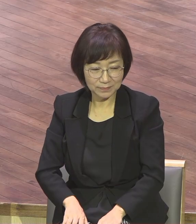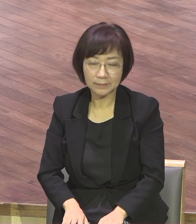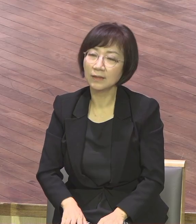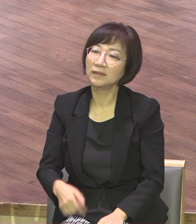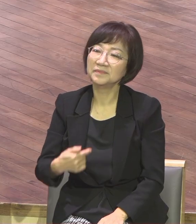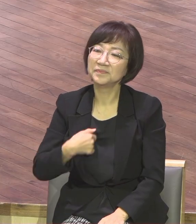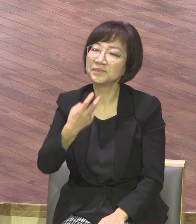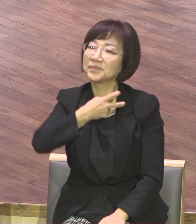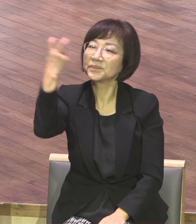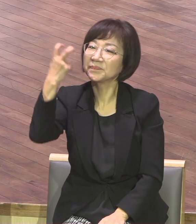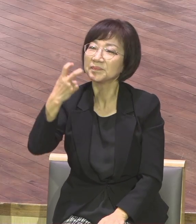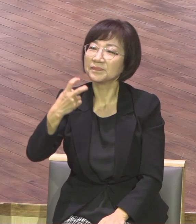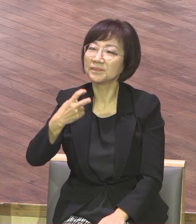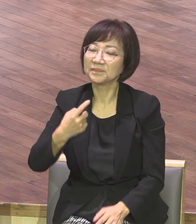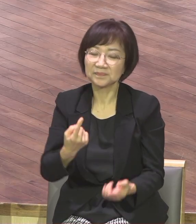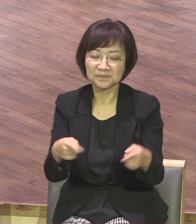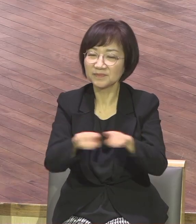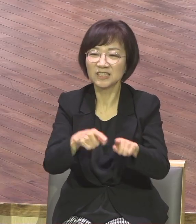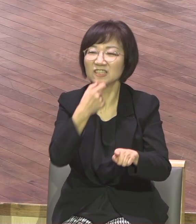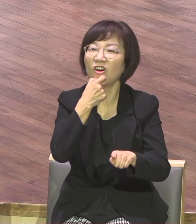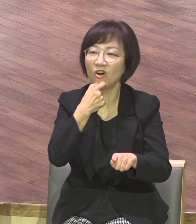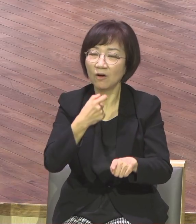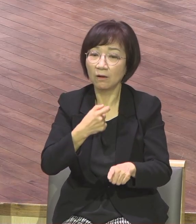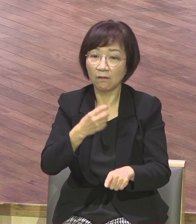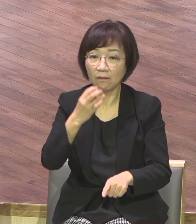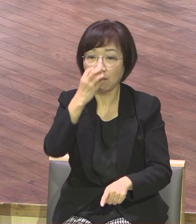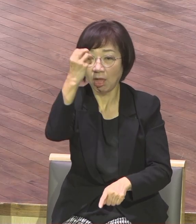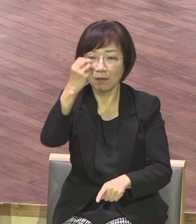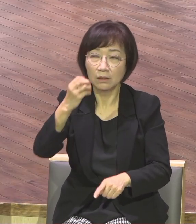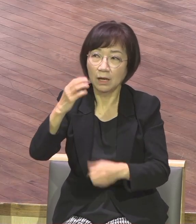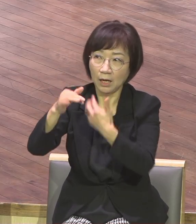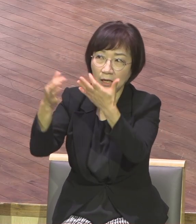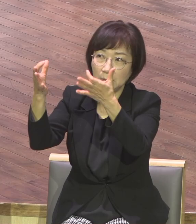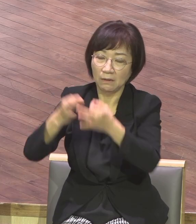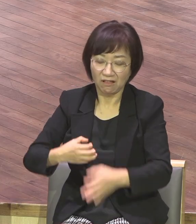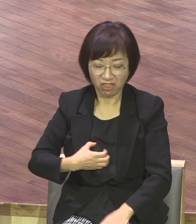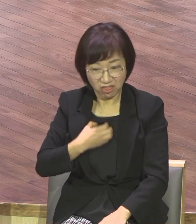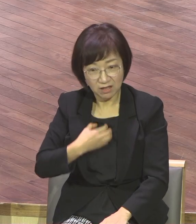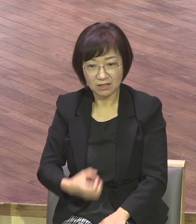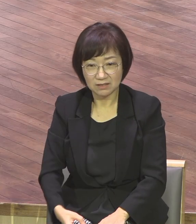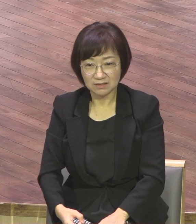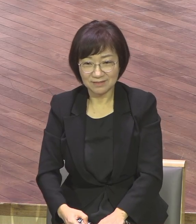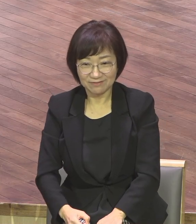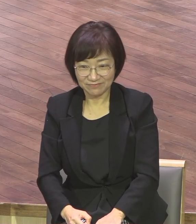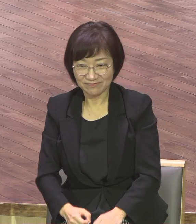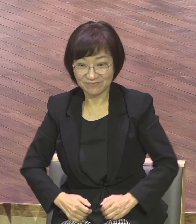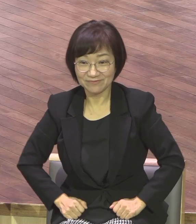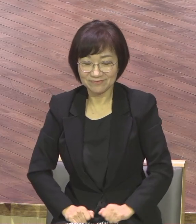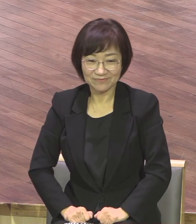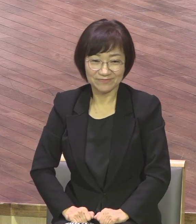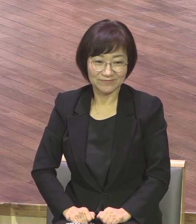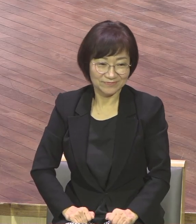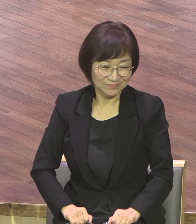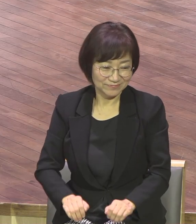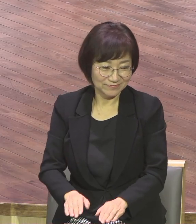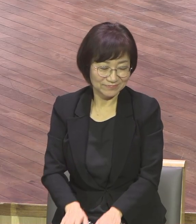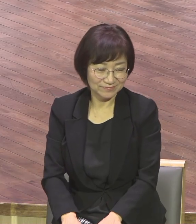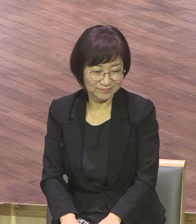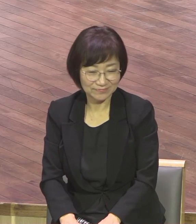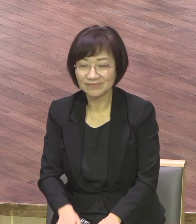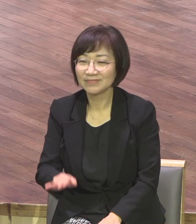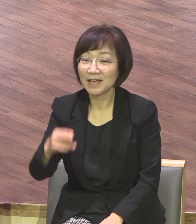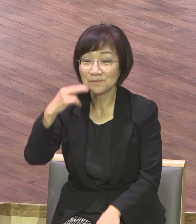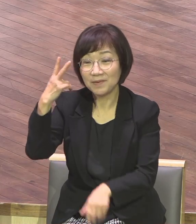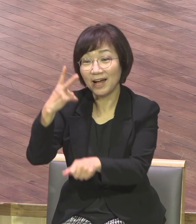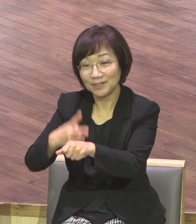잘났다고 혼자 독불장은 그거 전혀 하나님 기뻐하지 않습니다. 사도 바울은 에베소 교회 성도들에게 자신을